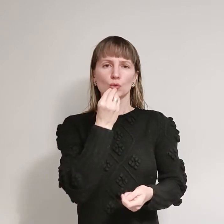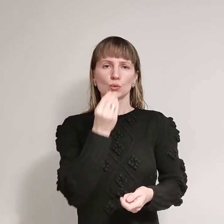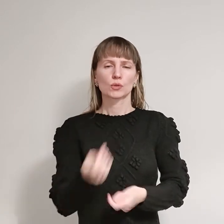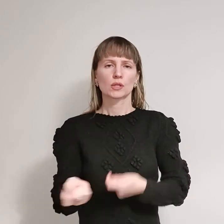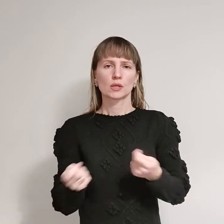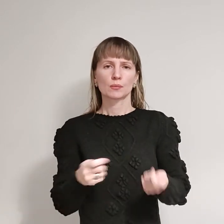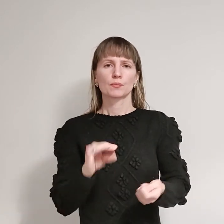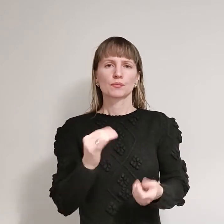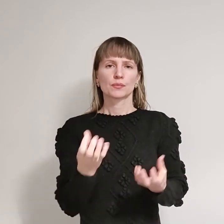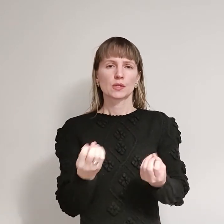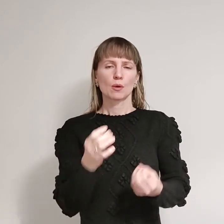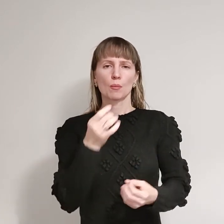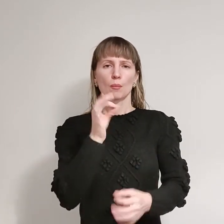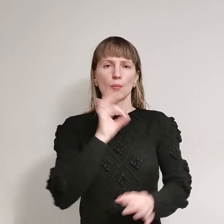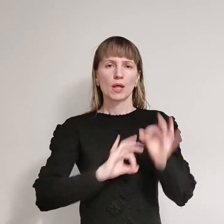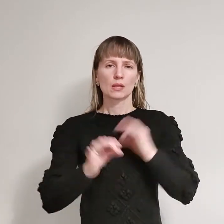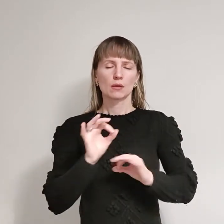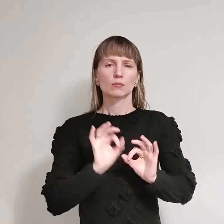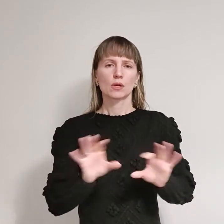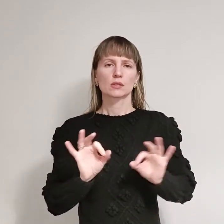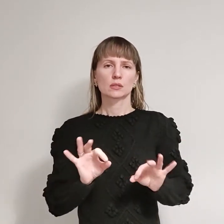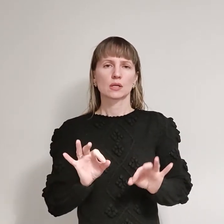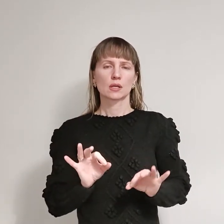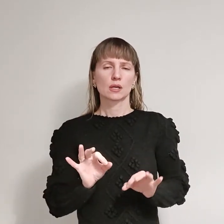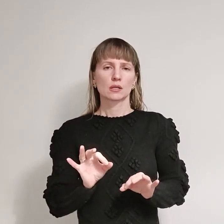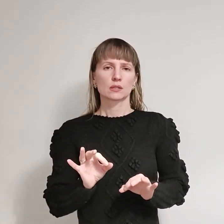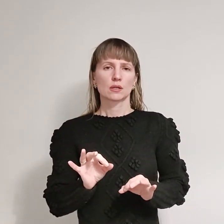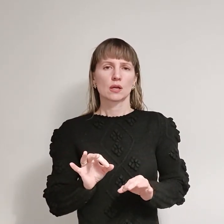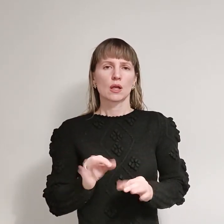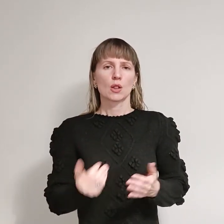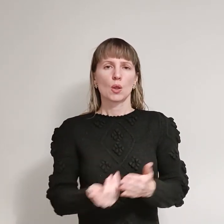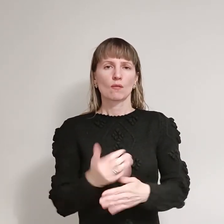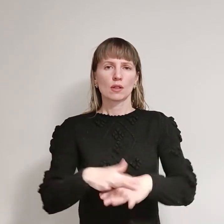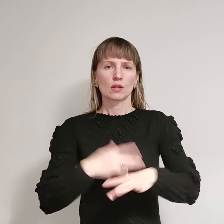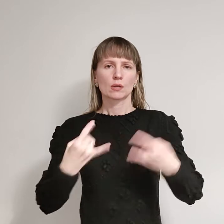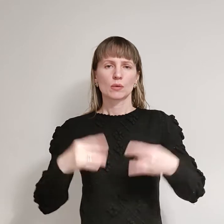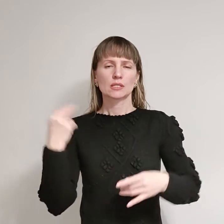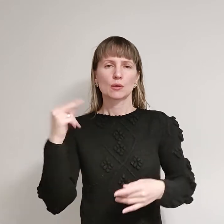харчування, а також медикаменти, пояснюють там. Новини на Суспільному, Запоріжжя.